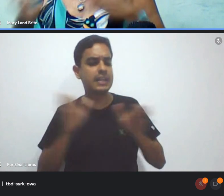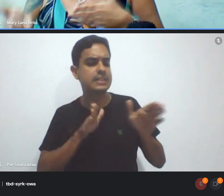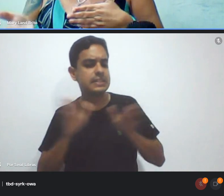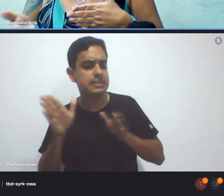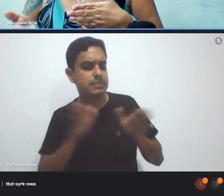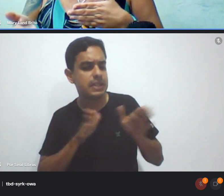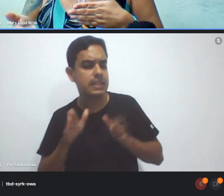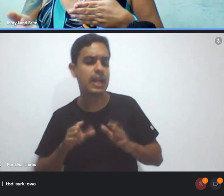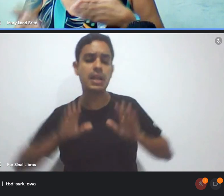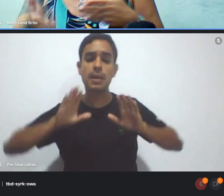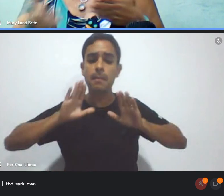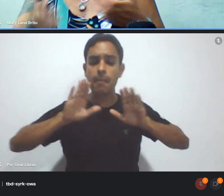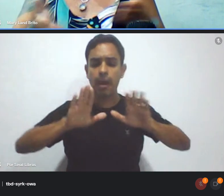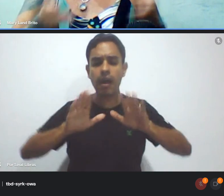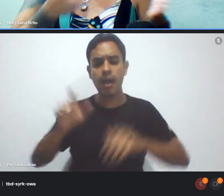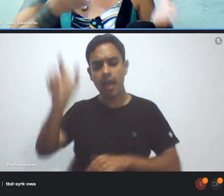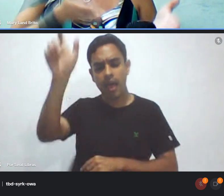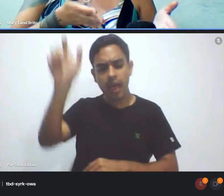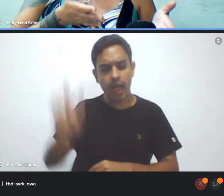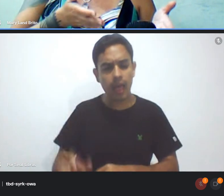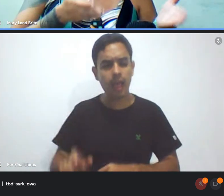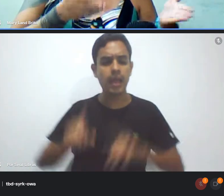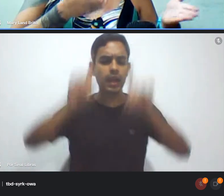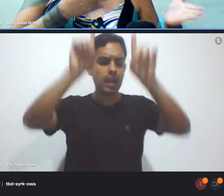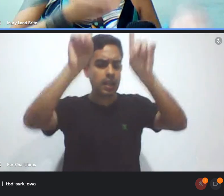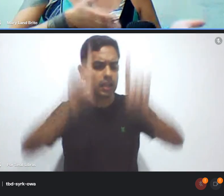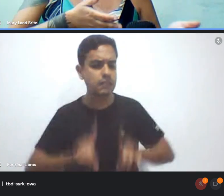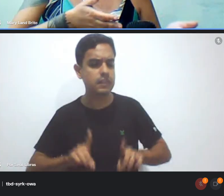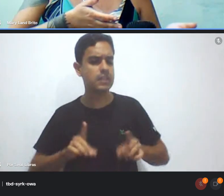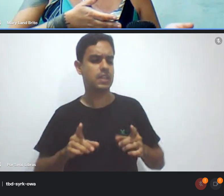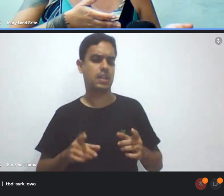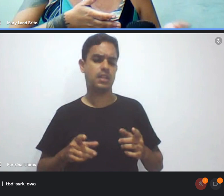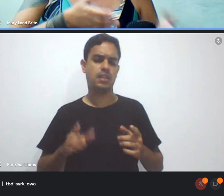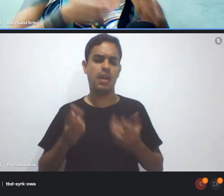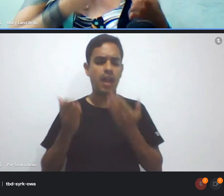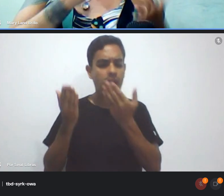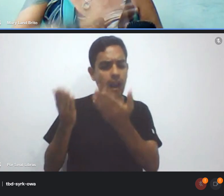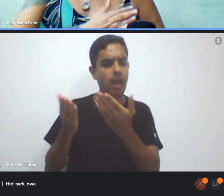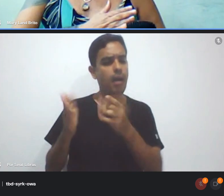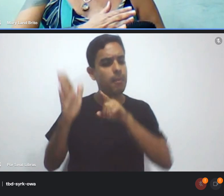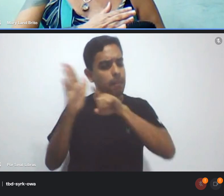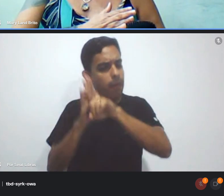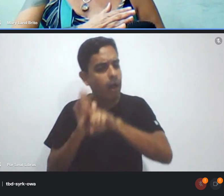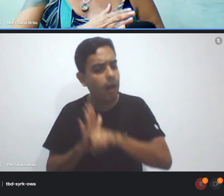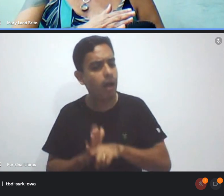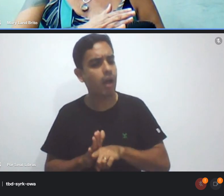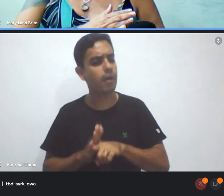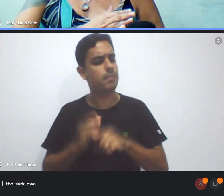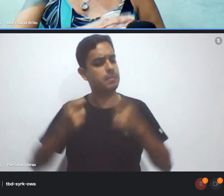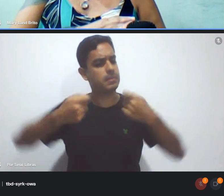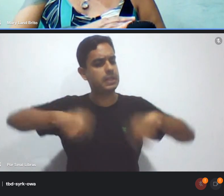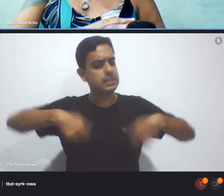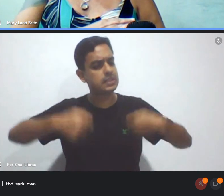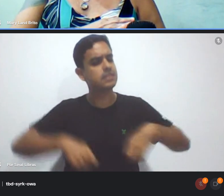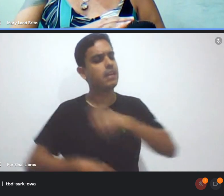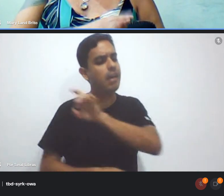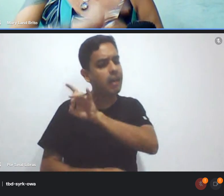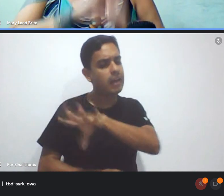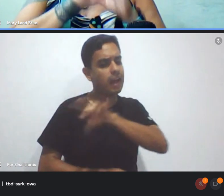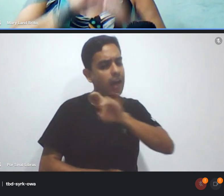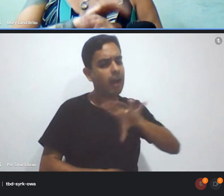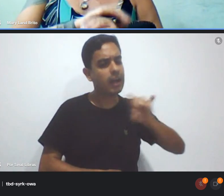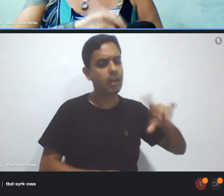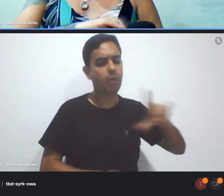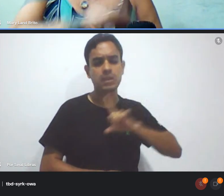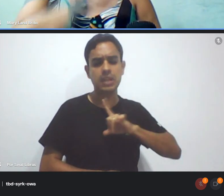deficiência é uma pessoa e cada um tem a sua singularidade e a sua identidade e a sua deficiência específica. Então, por mais